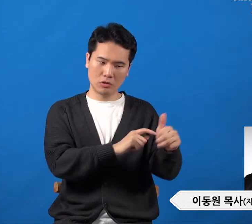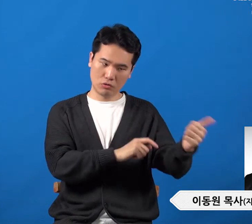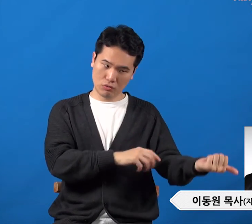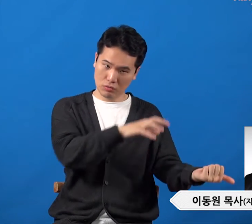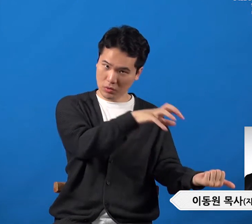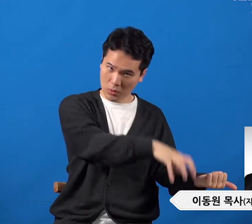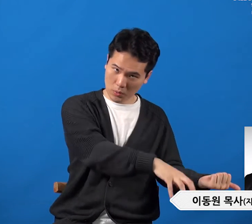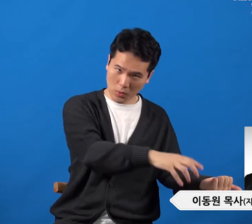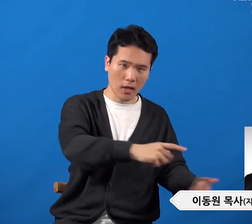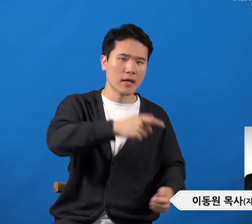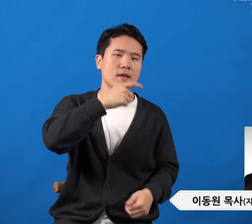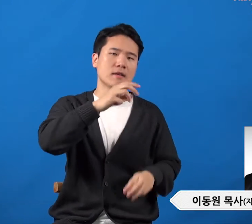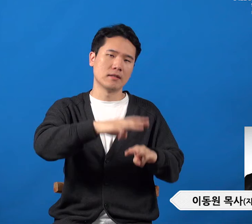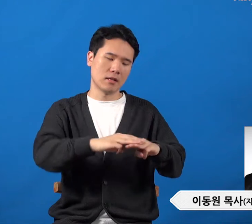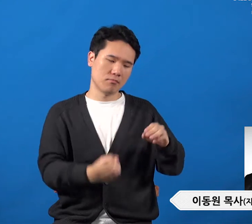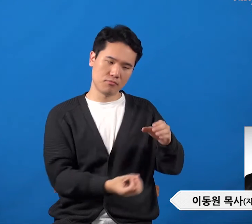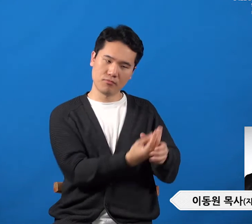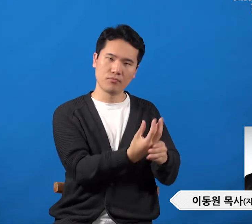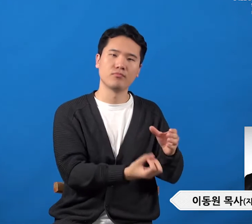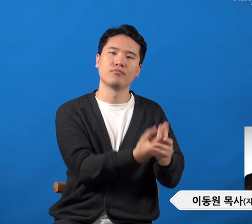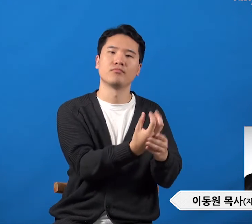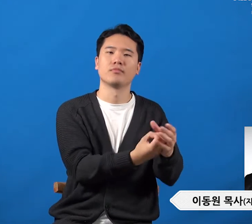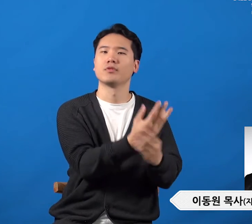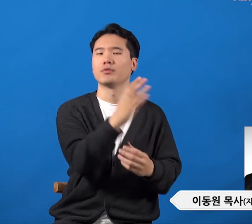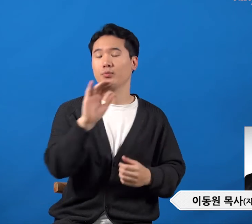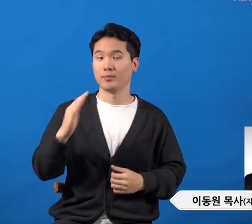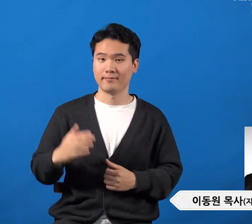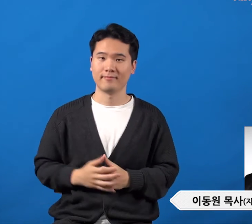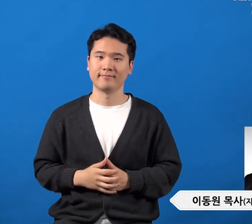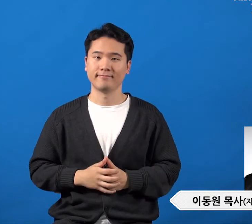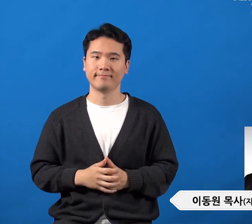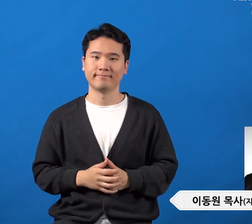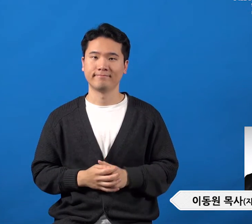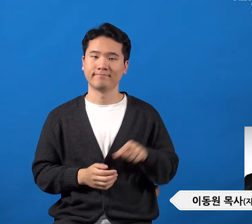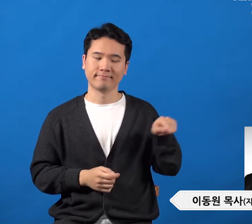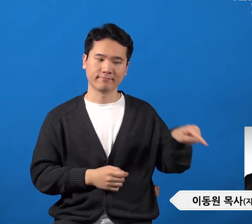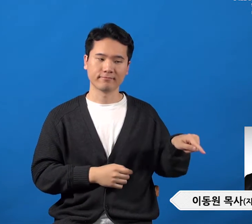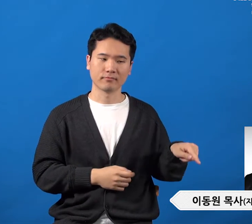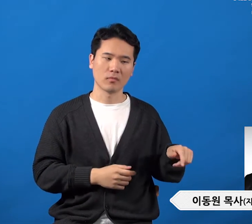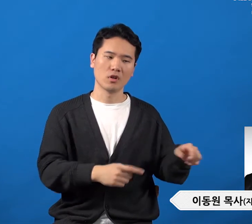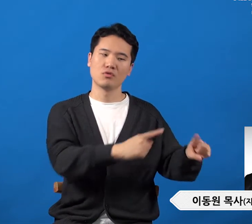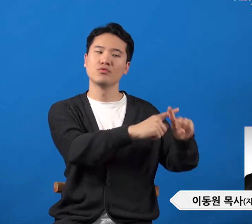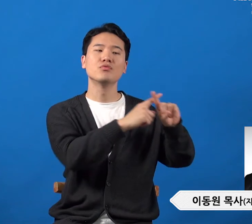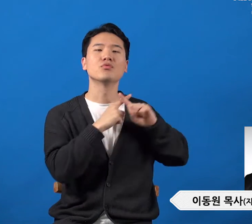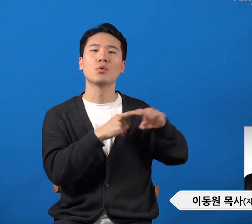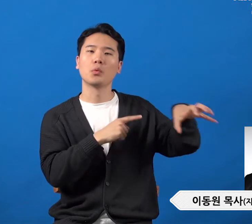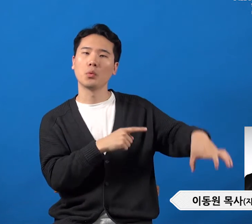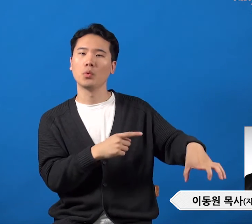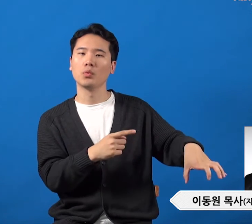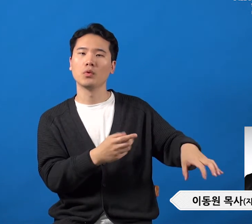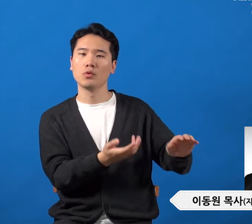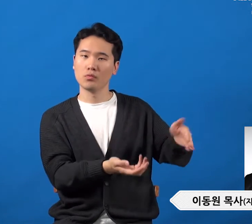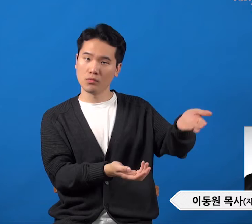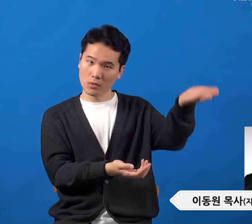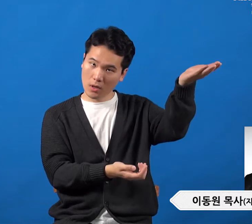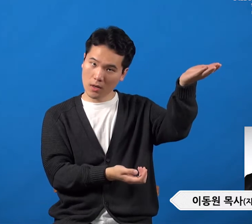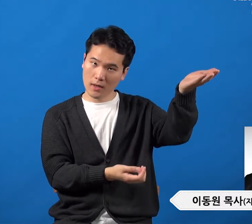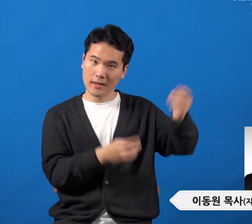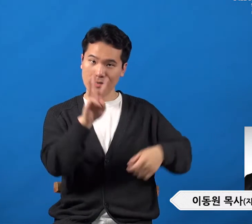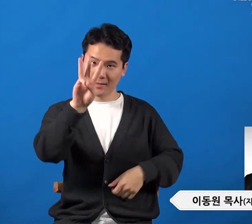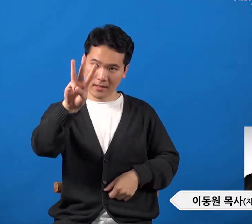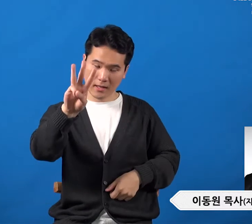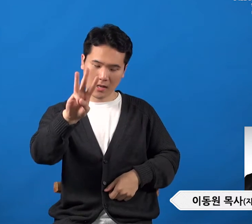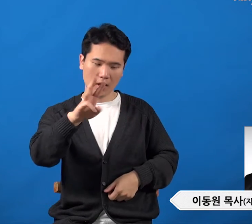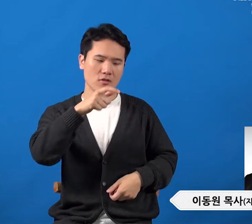곳에서는 샘물들이 솟아나왔어요. 그래서 그 순교토 위에 3개의 분수가 세워나왔다